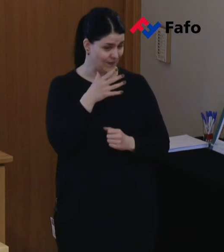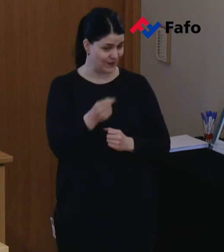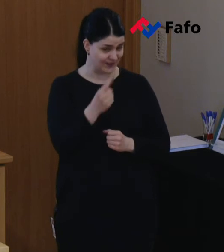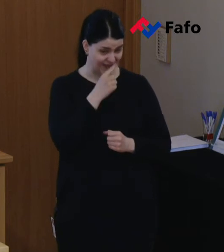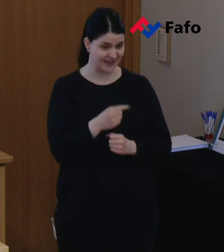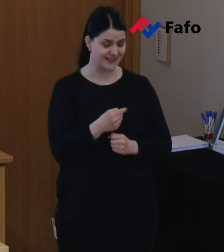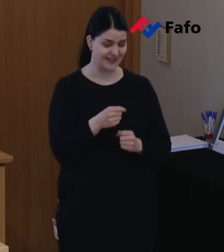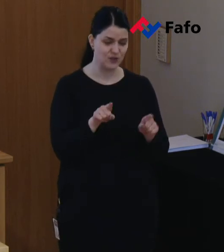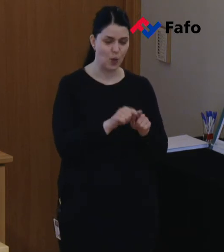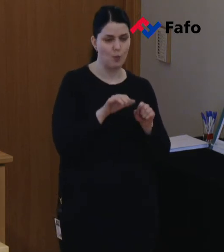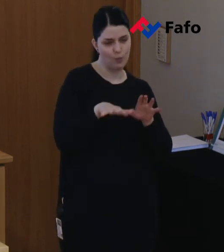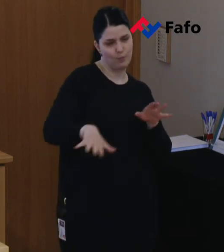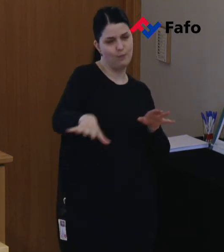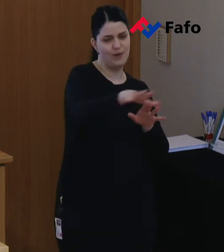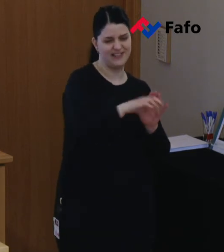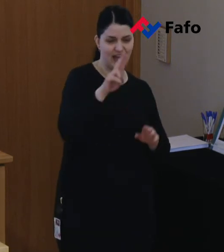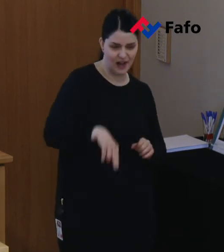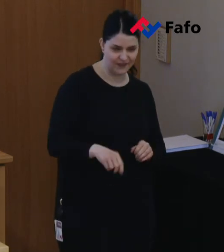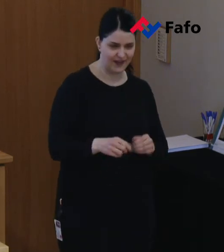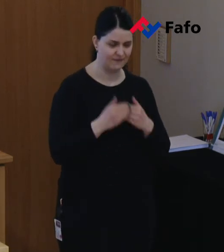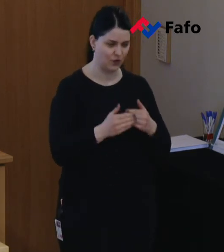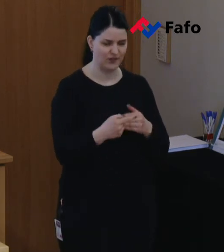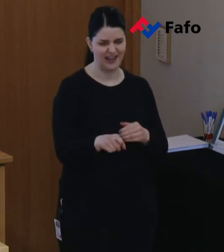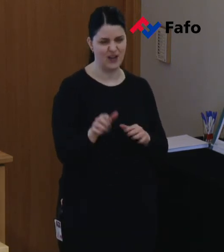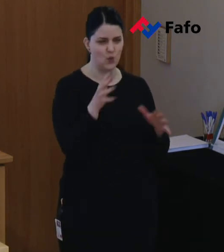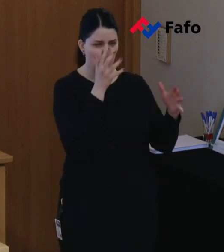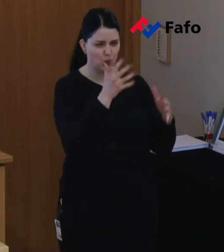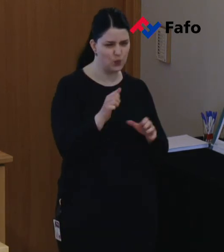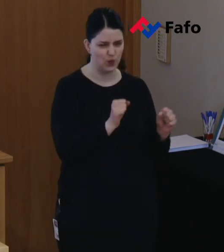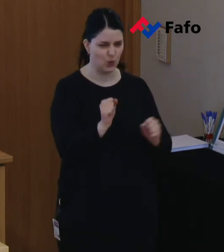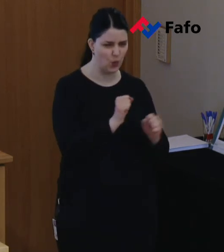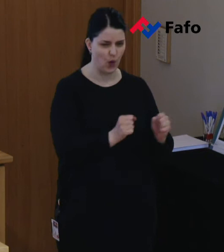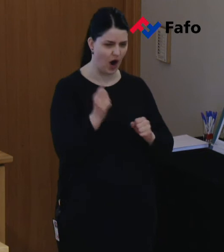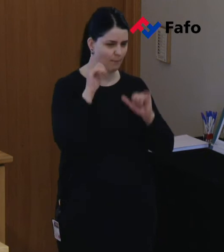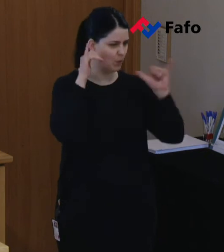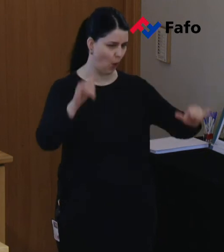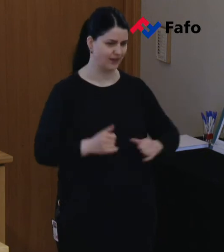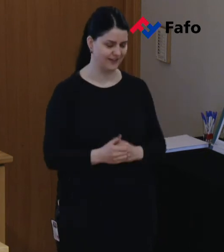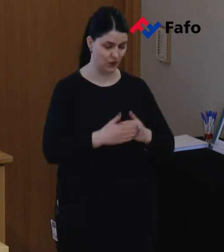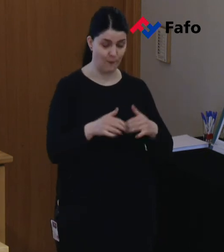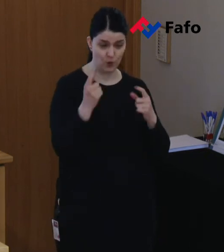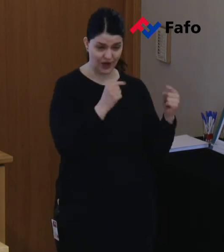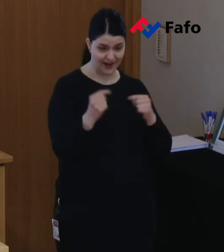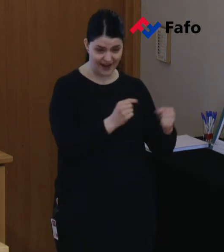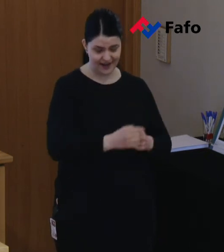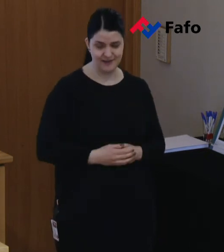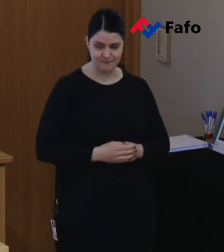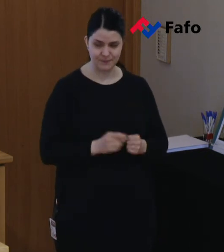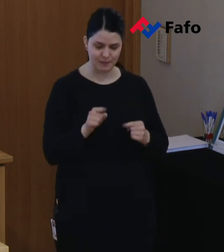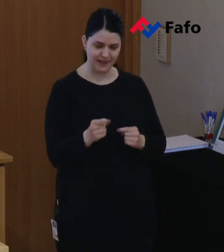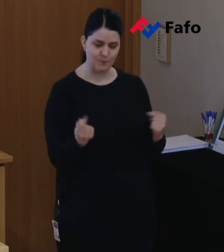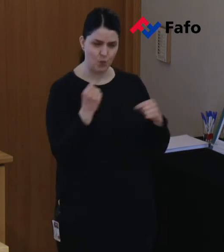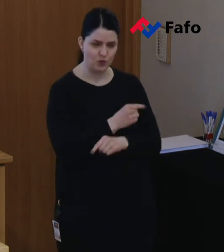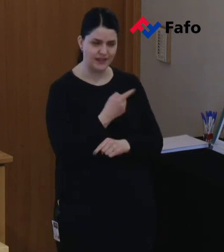av landet, i forhold til uro og bråk og naboklager. Men 70% klarer å bo, og det altså som sagt, i motsetning